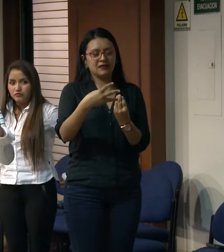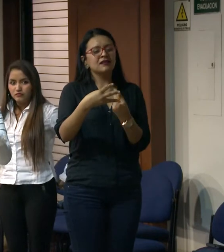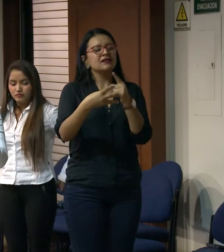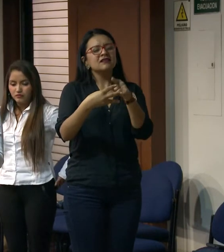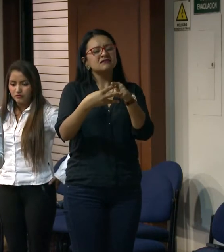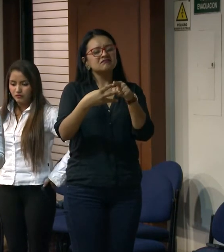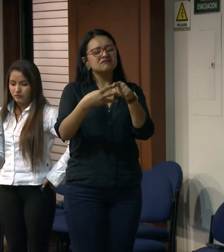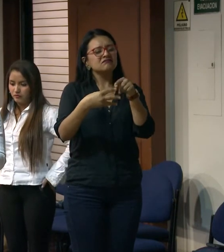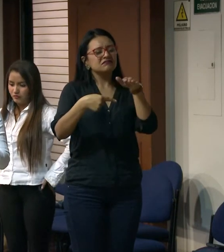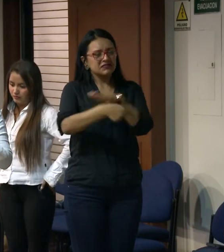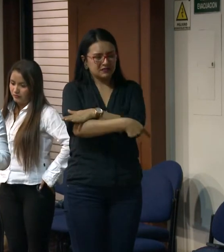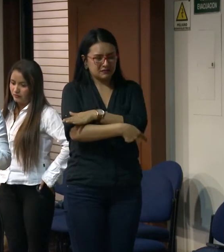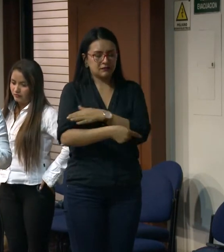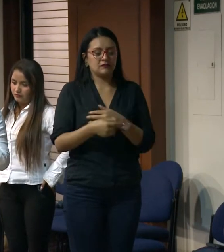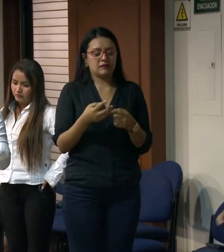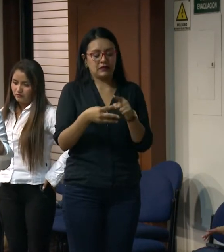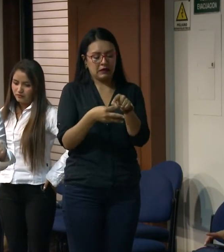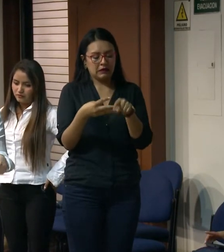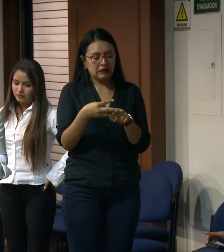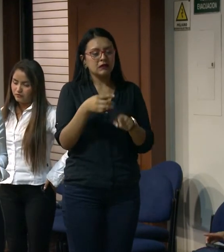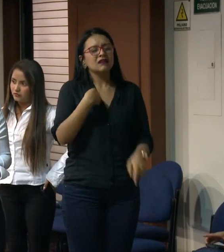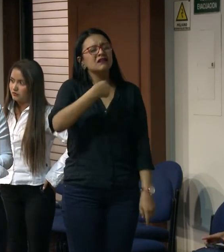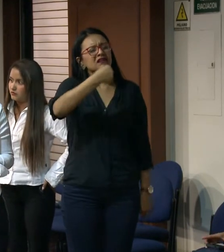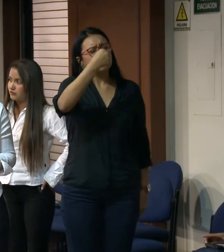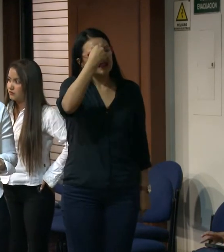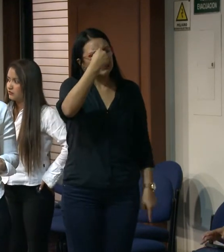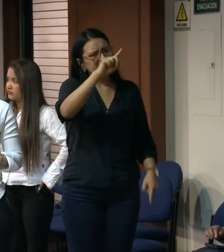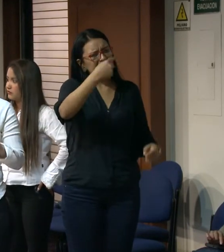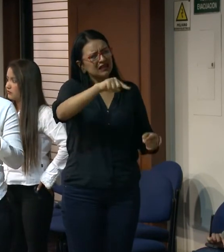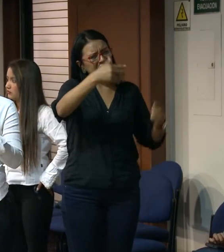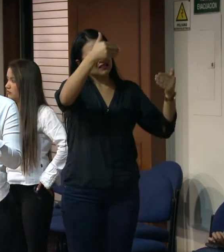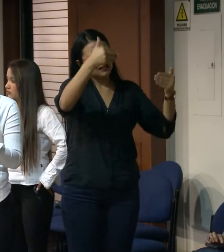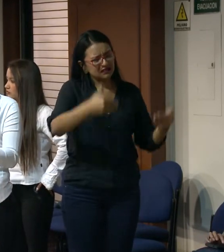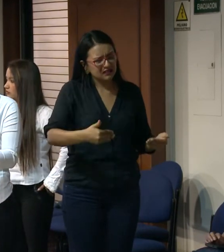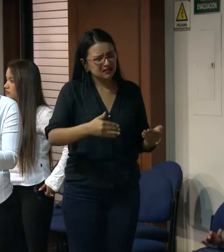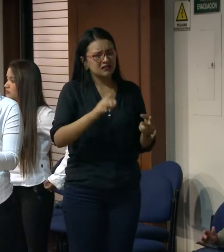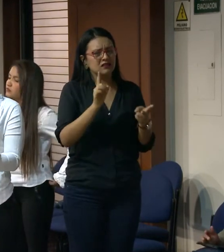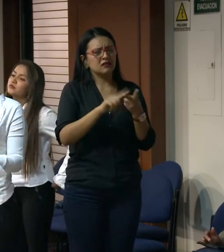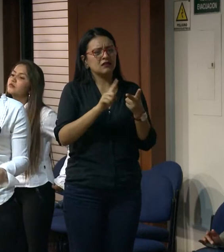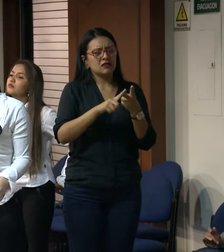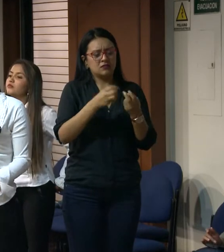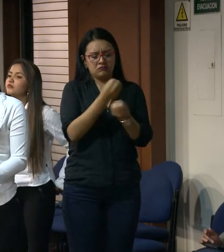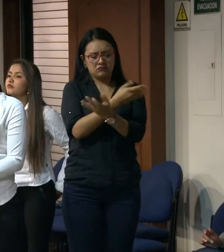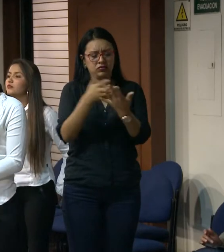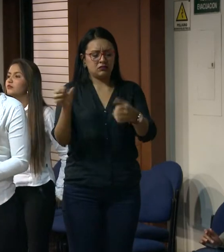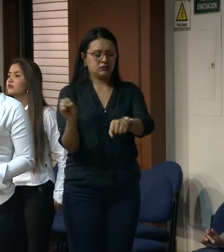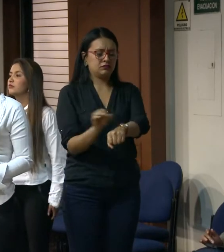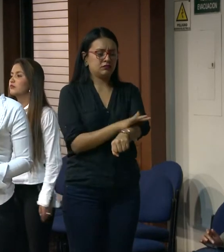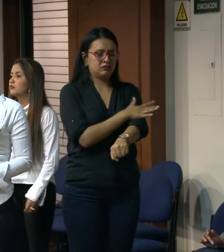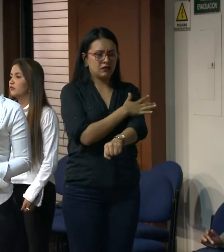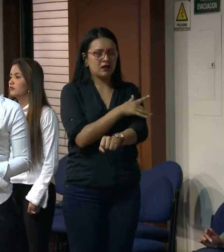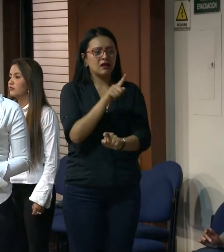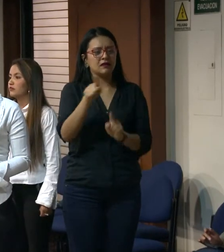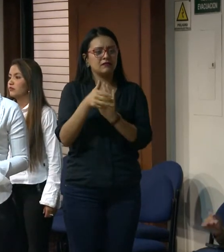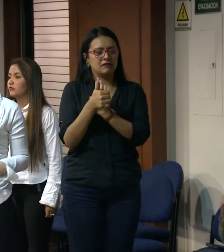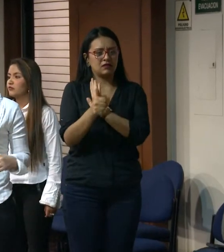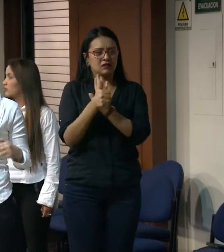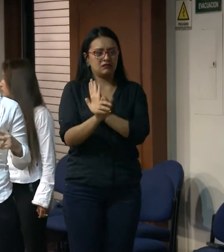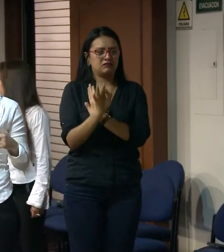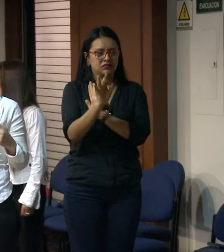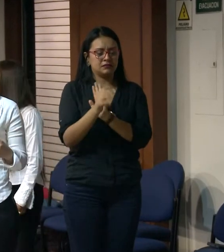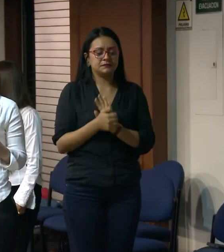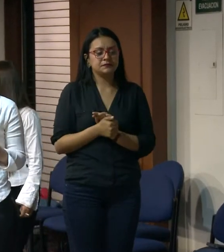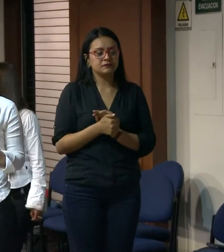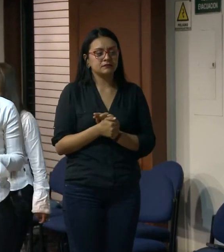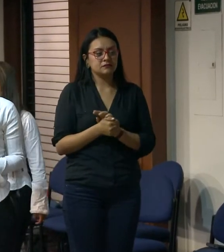como de profundización. Estas eran las concepciones de discapacidad, de multisensorialidad y talentos excepcionales.